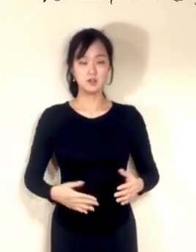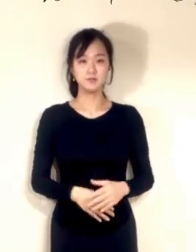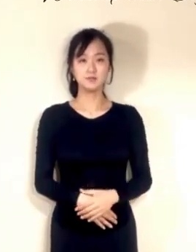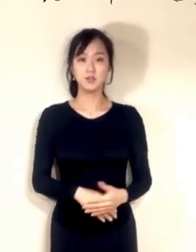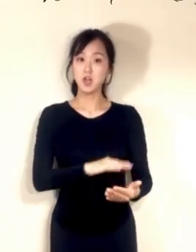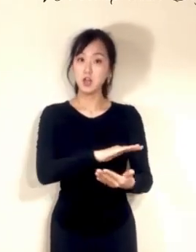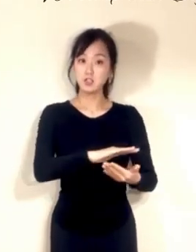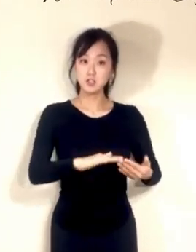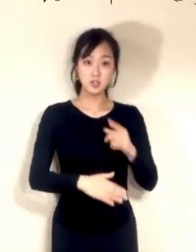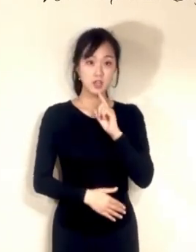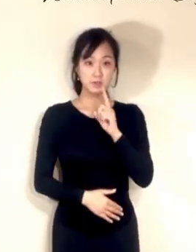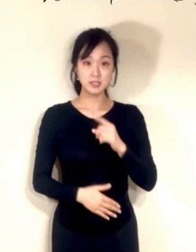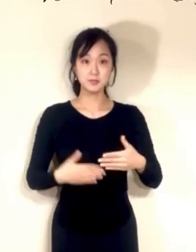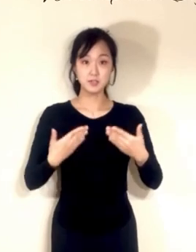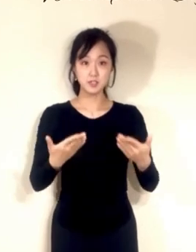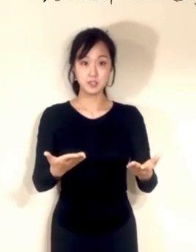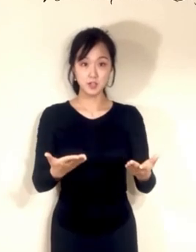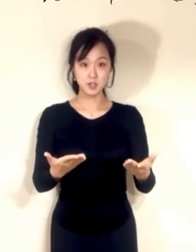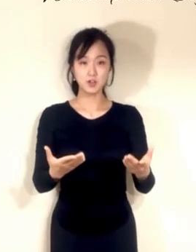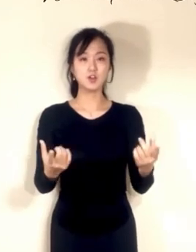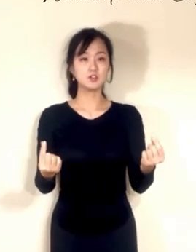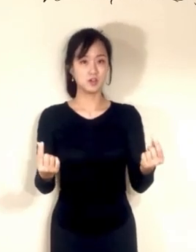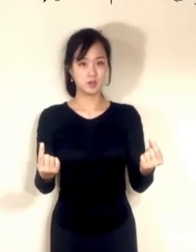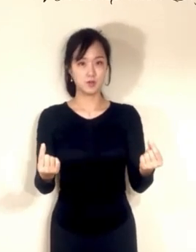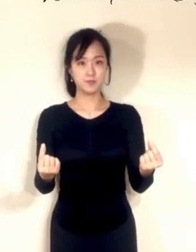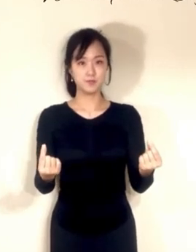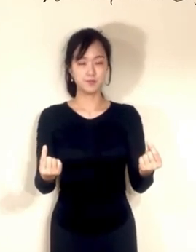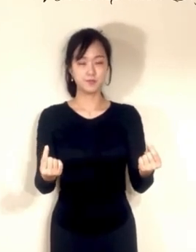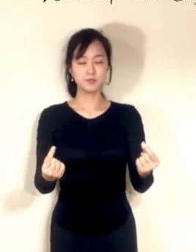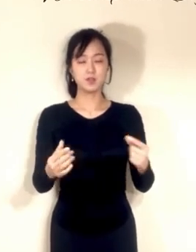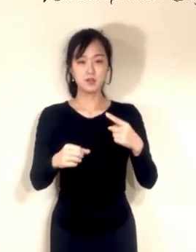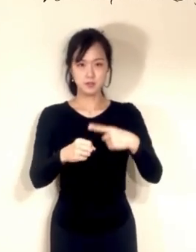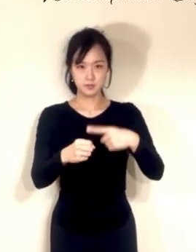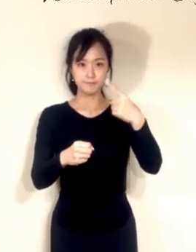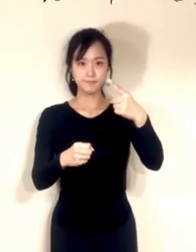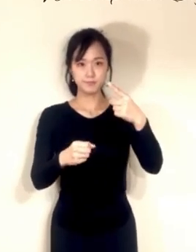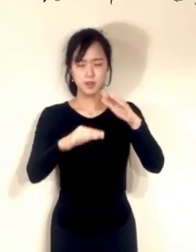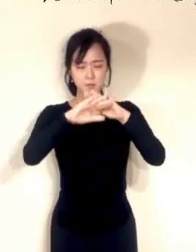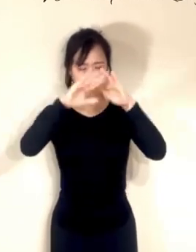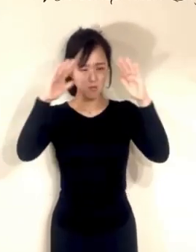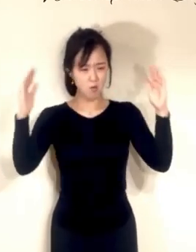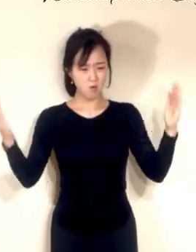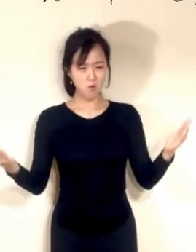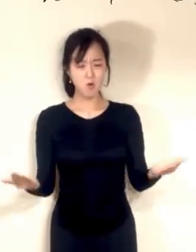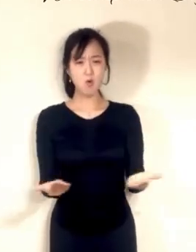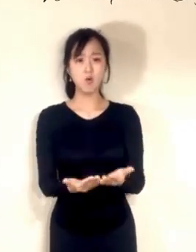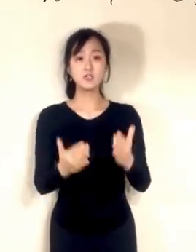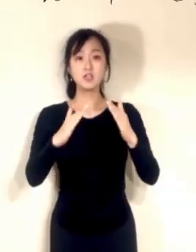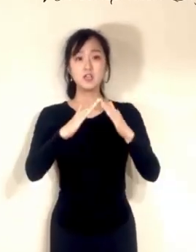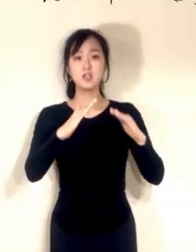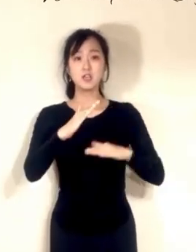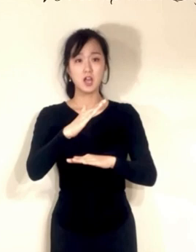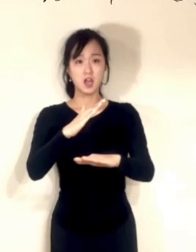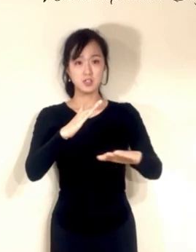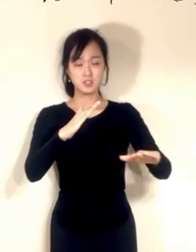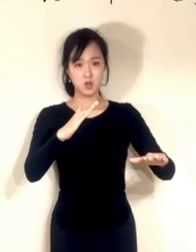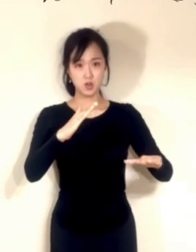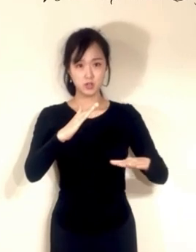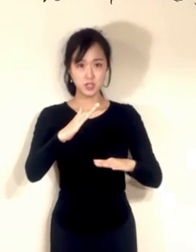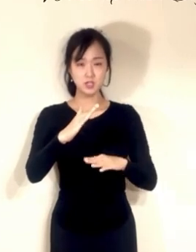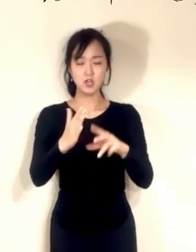제가 예전에도 말씀드린 것처럼 한 가지는 어느 가정도 참 저 가정은 문제 하나 없겠다